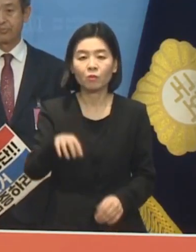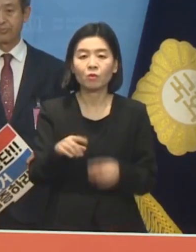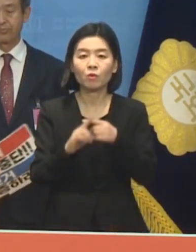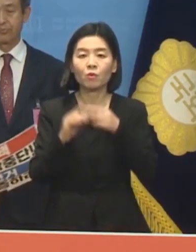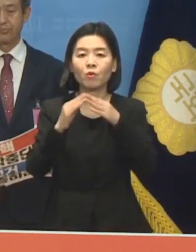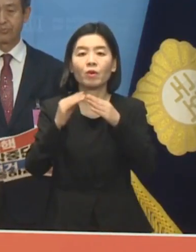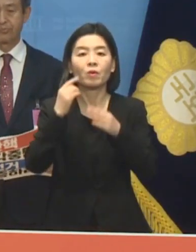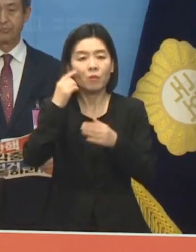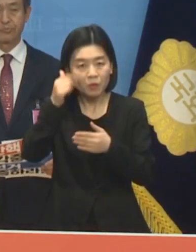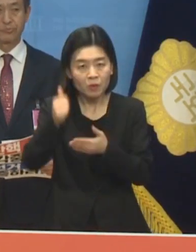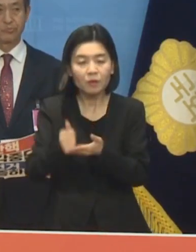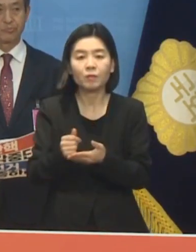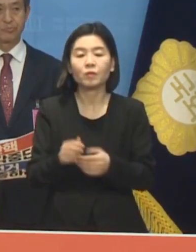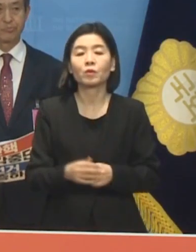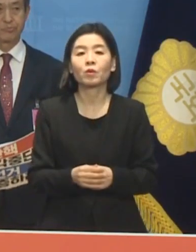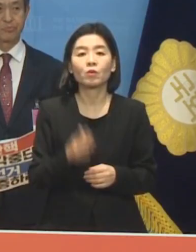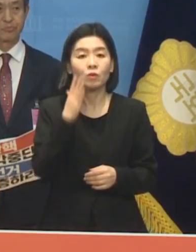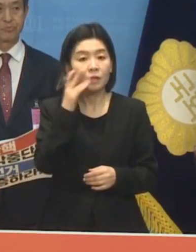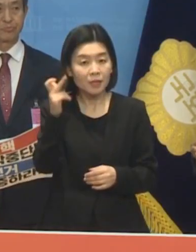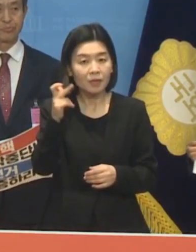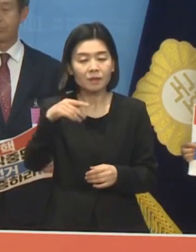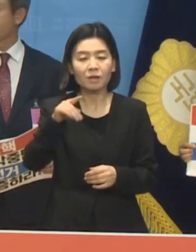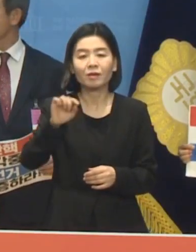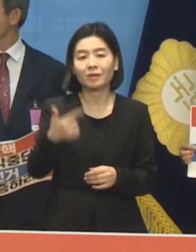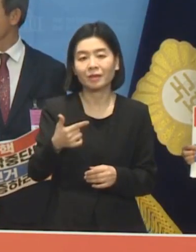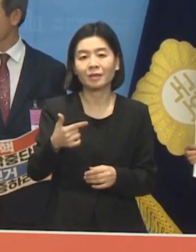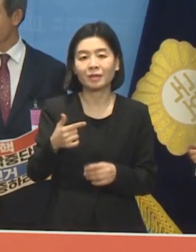그리고 이남영 울산 서원교회 목사님,